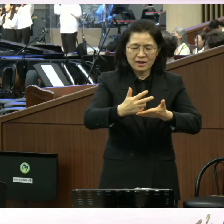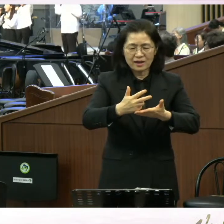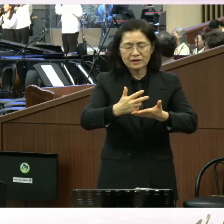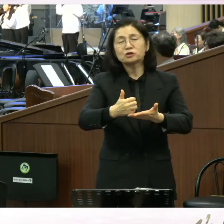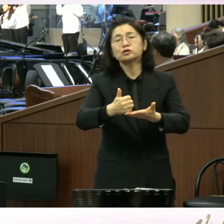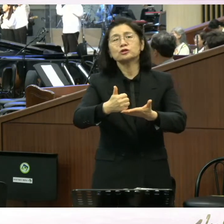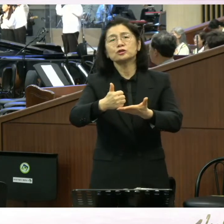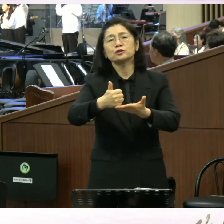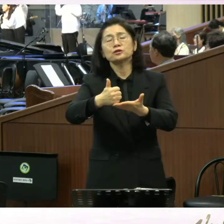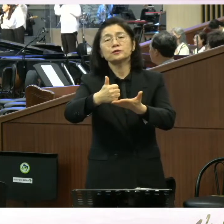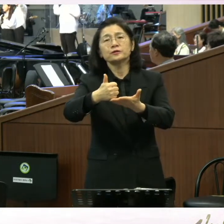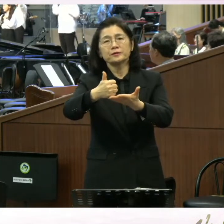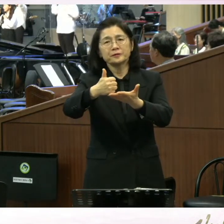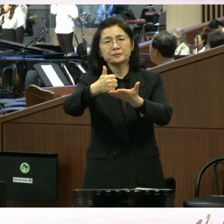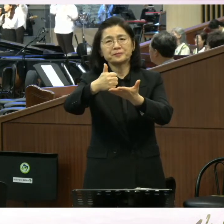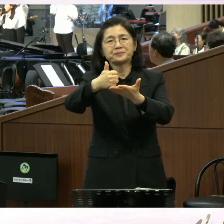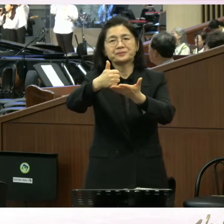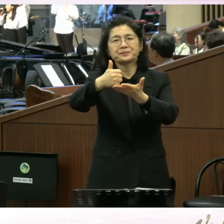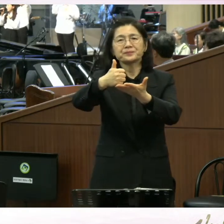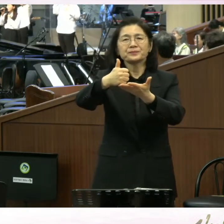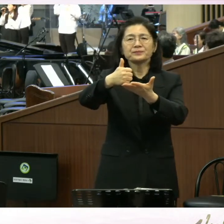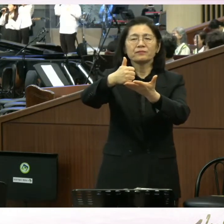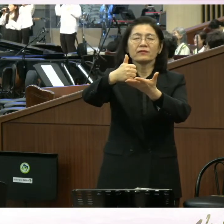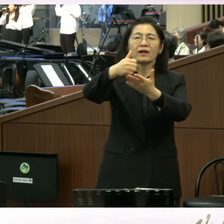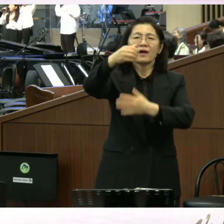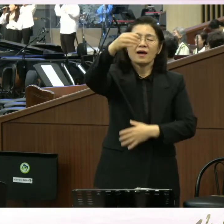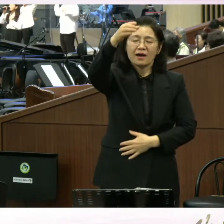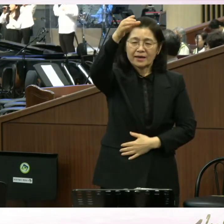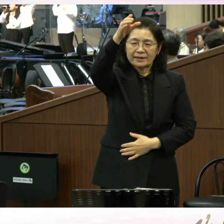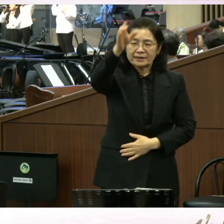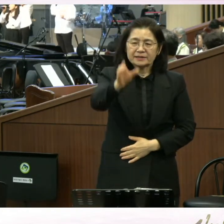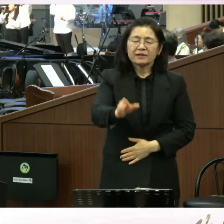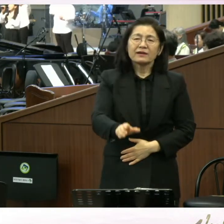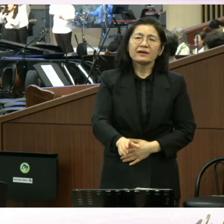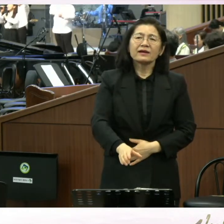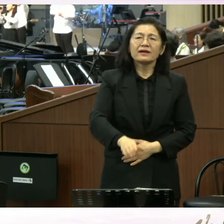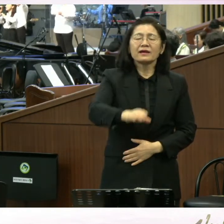나의 주 십자가 높아서